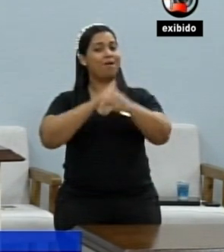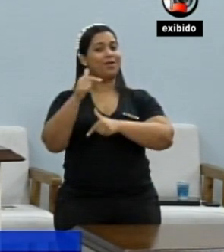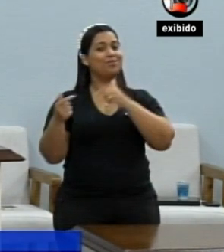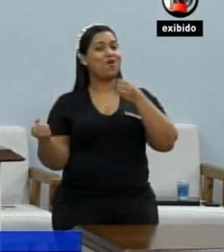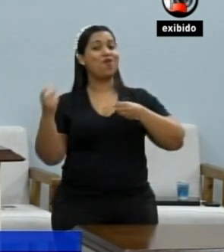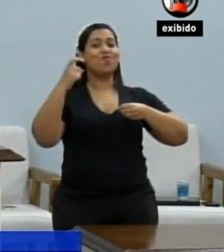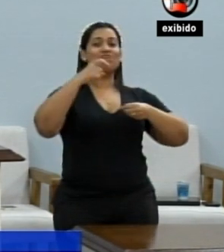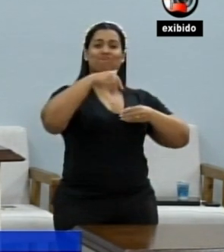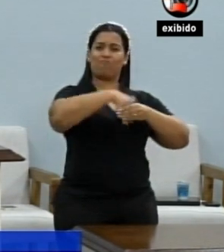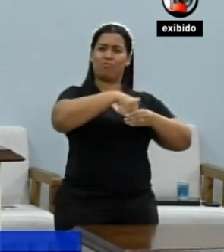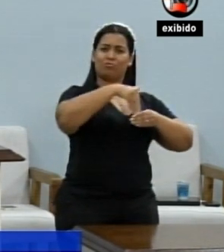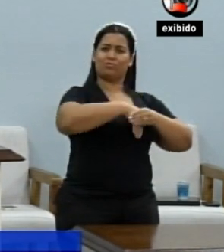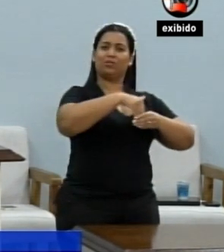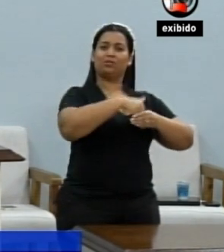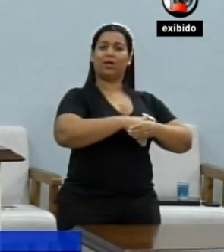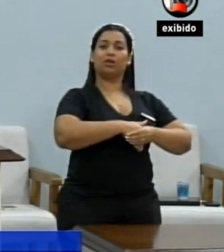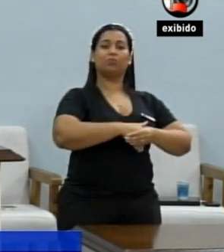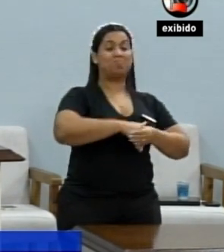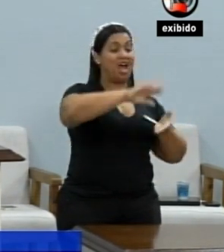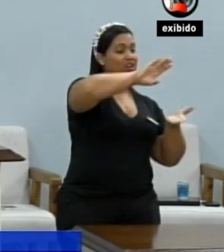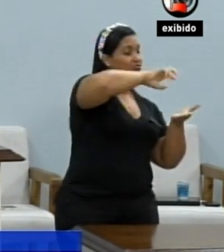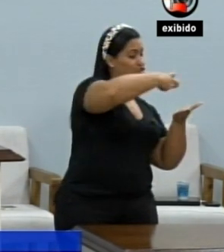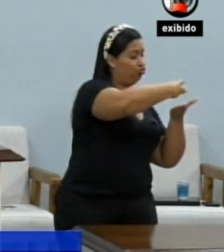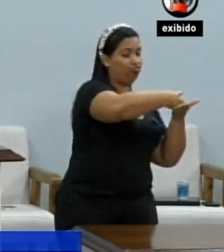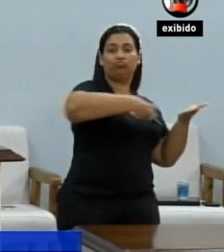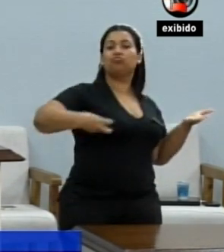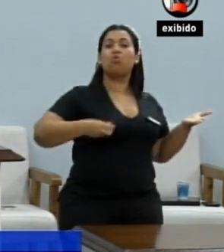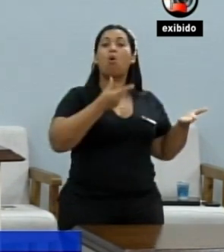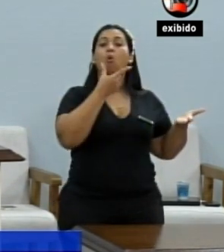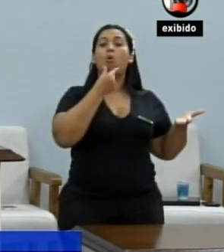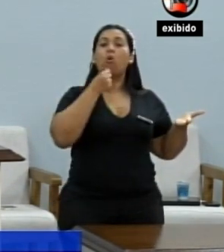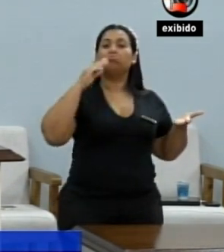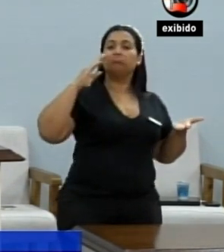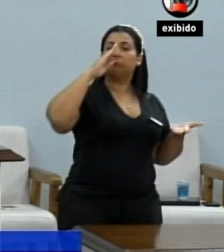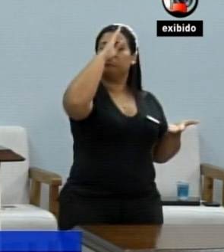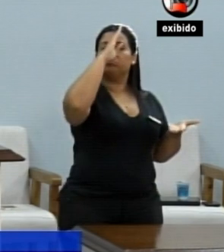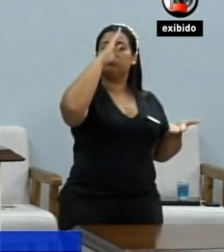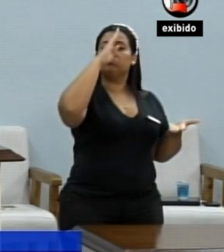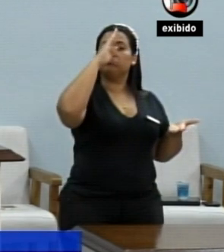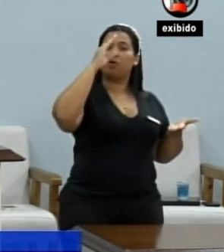últimas eleições para tirar um fascista do poder.